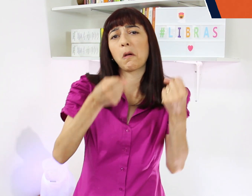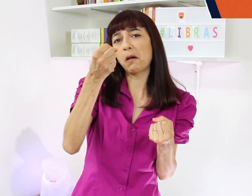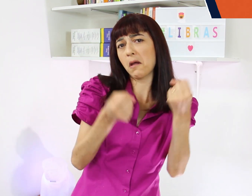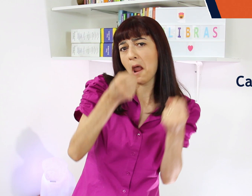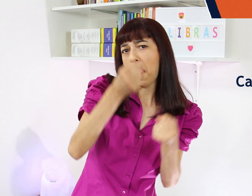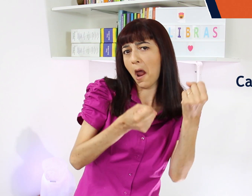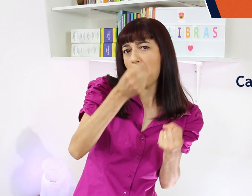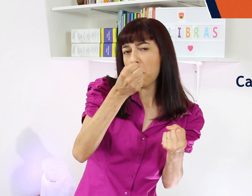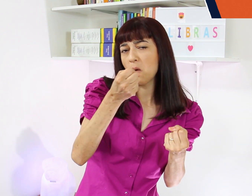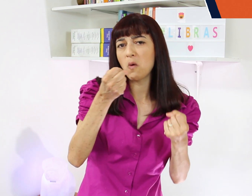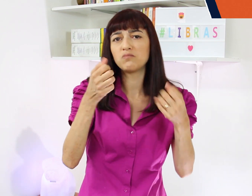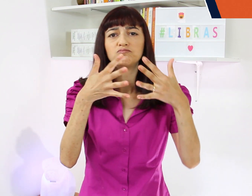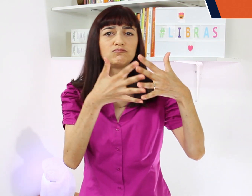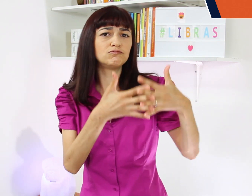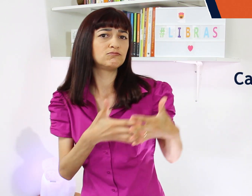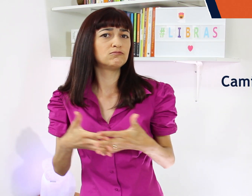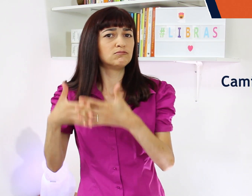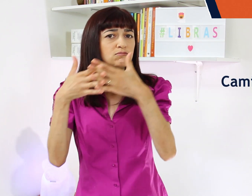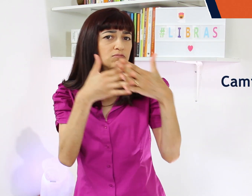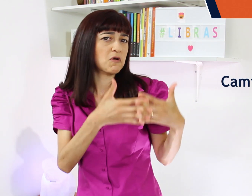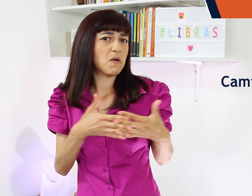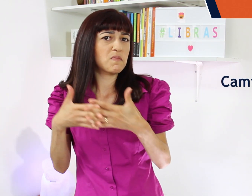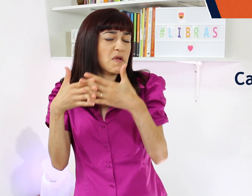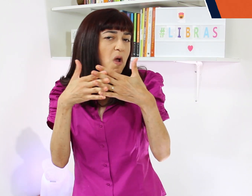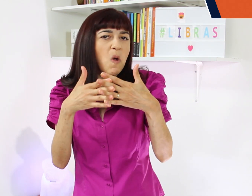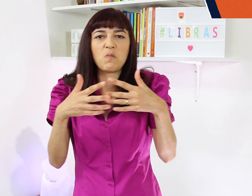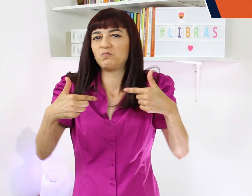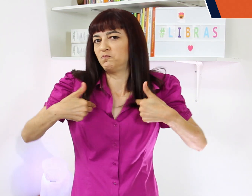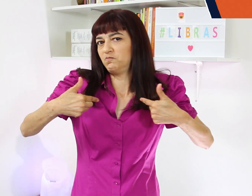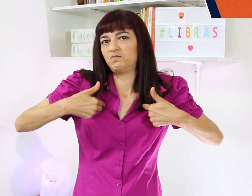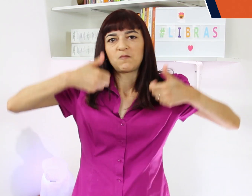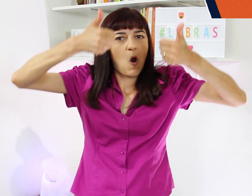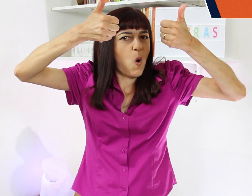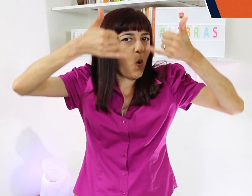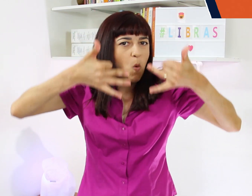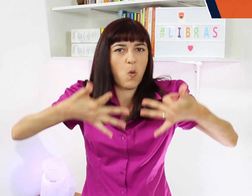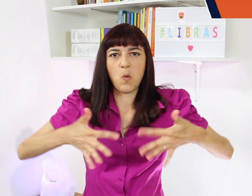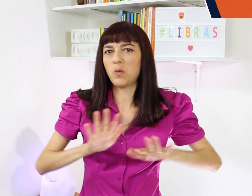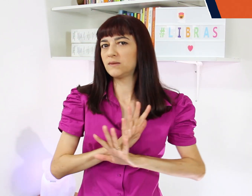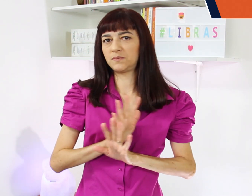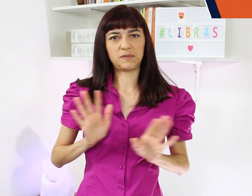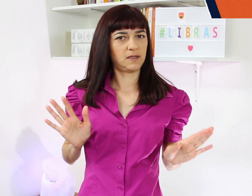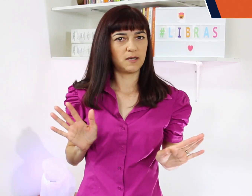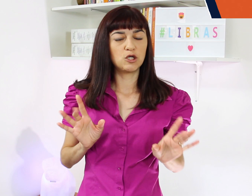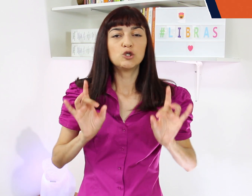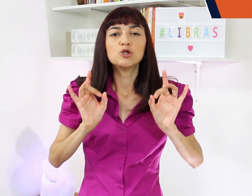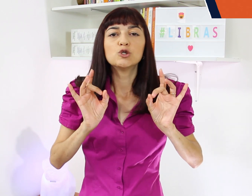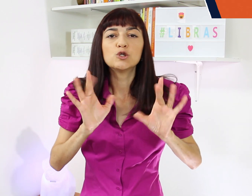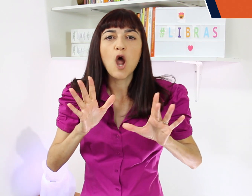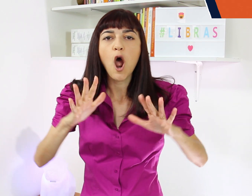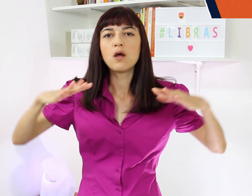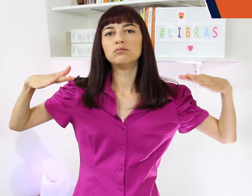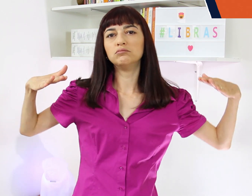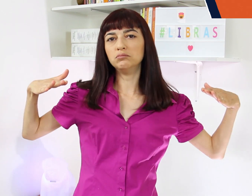que é um acidente entre carros, caminhões? Eu não expliquei. né? Eu só disse que era um